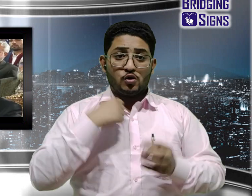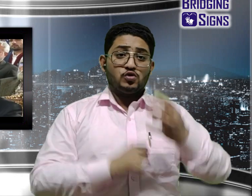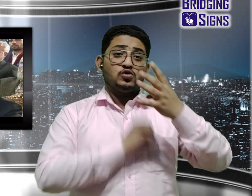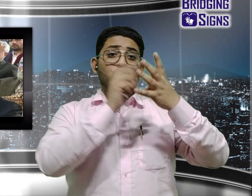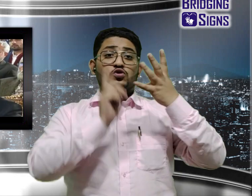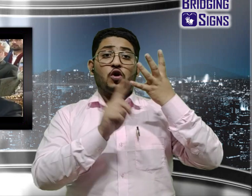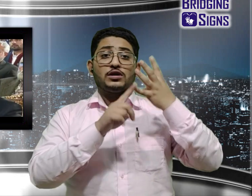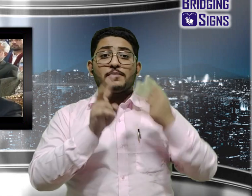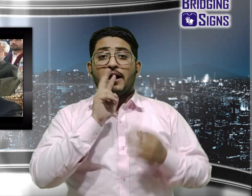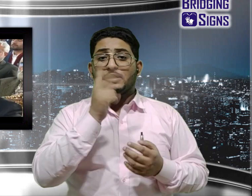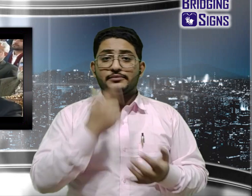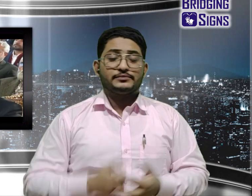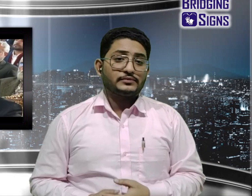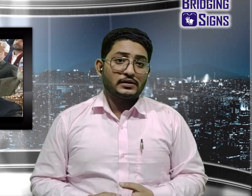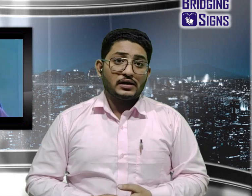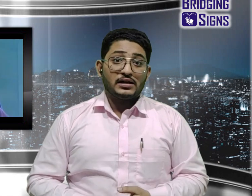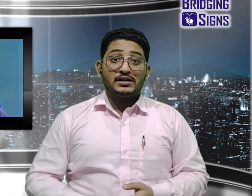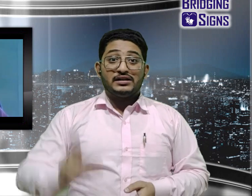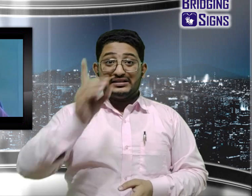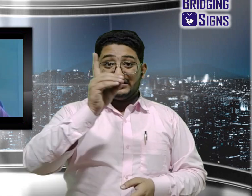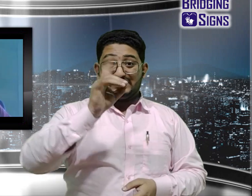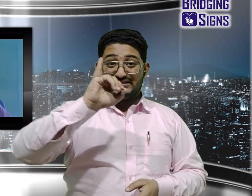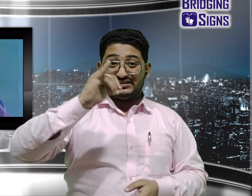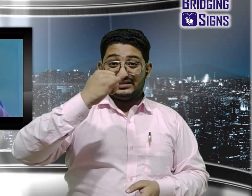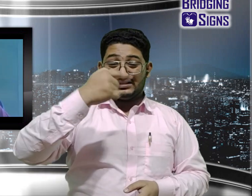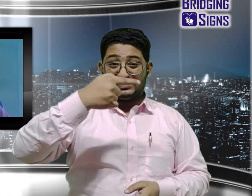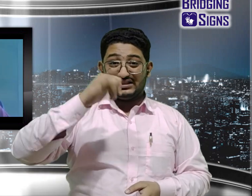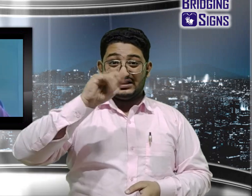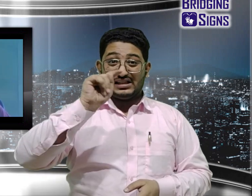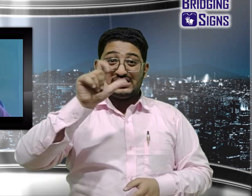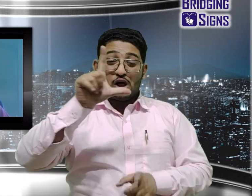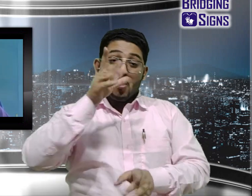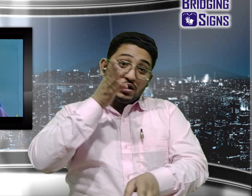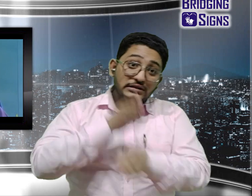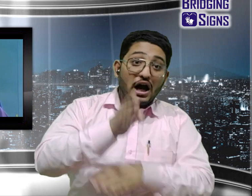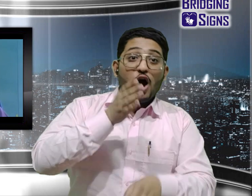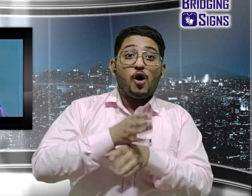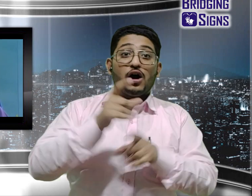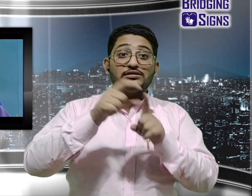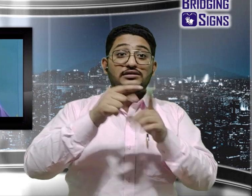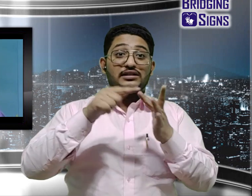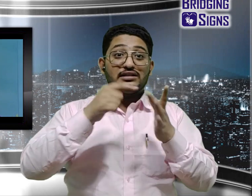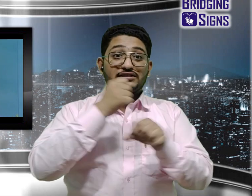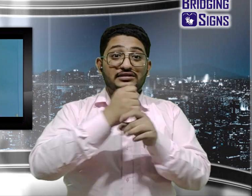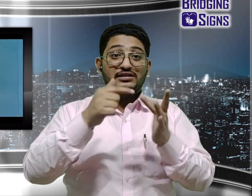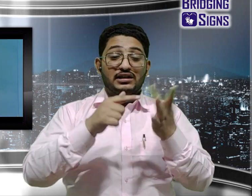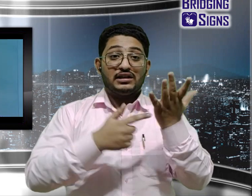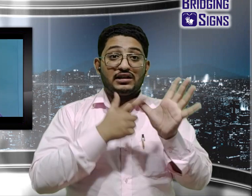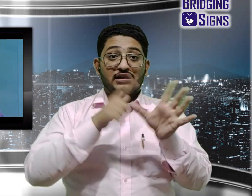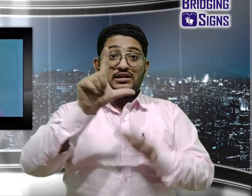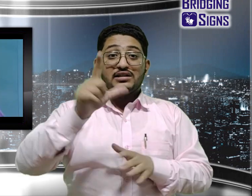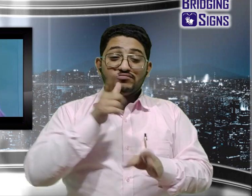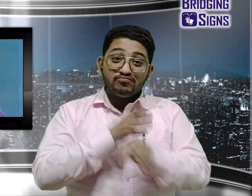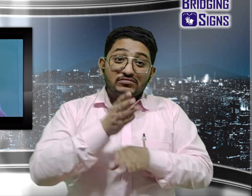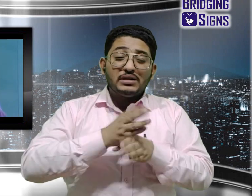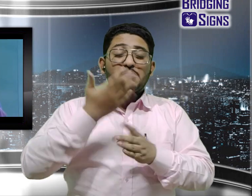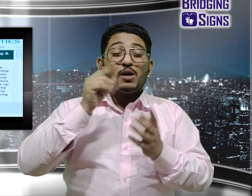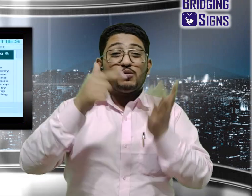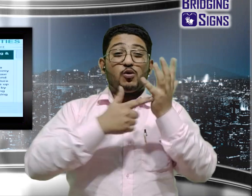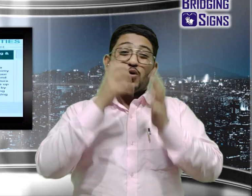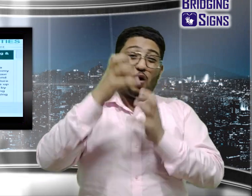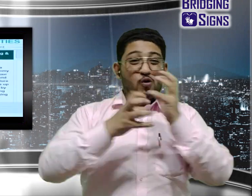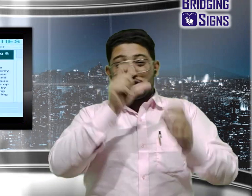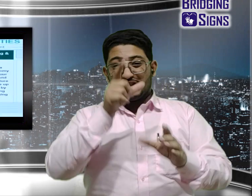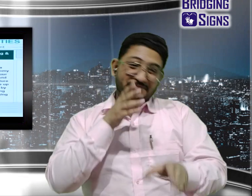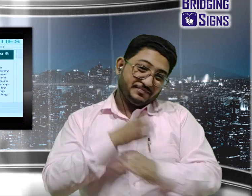चौथी चीज, डिजिटल स्किलिंग एंड लिटरेसी। देखिए जी, हमने अगर नॉलेज